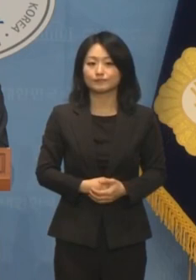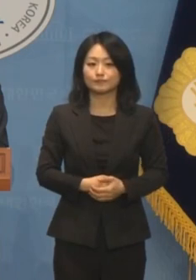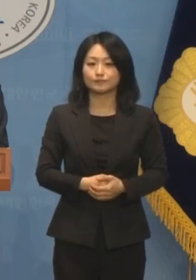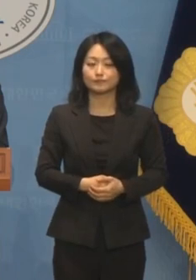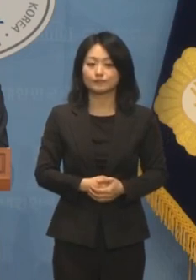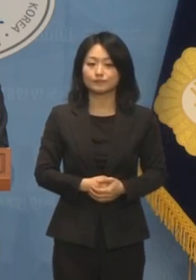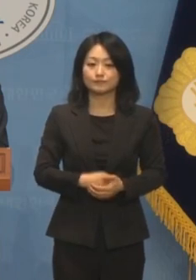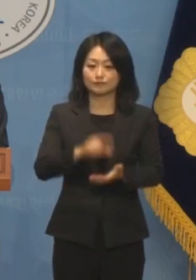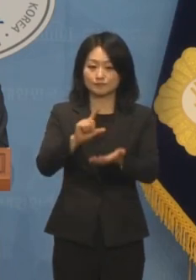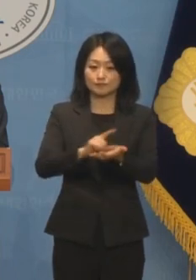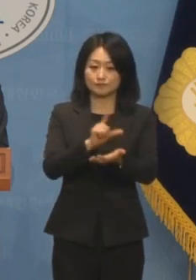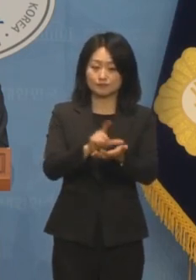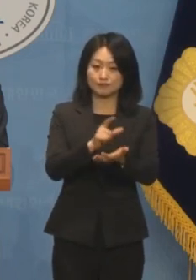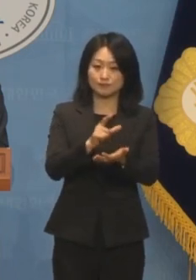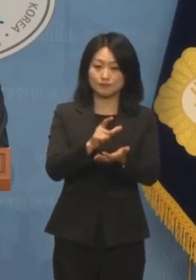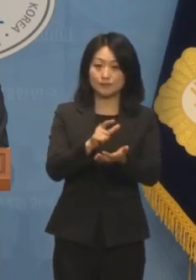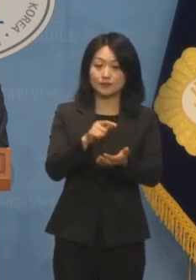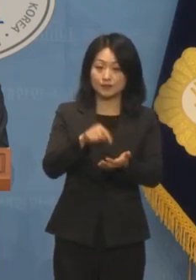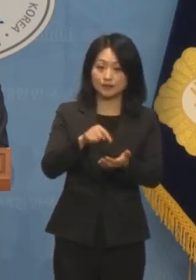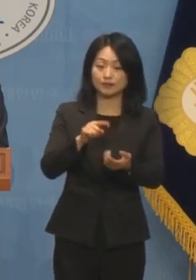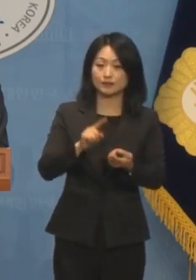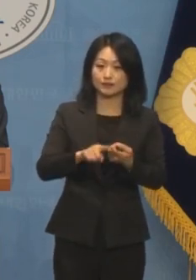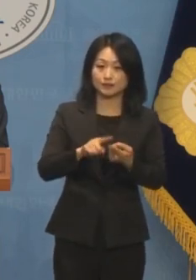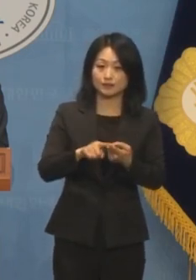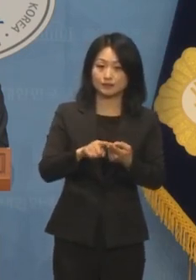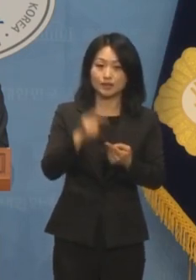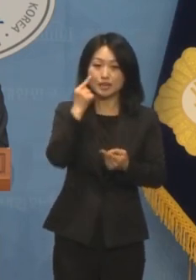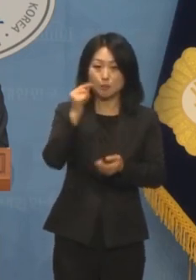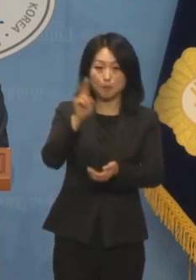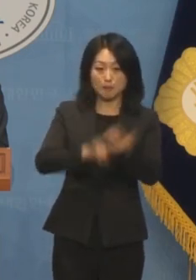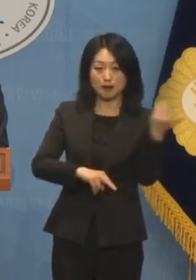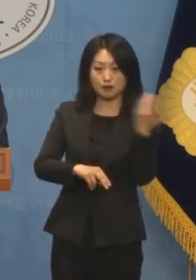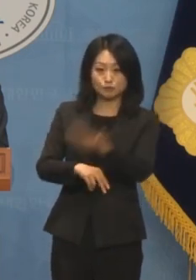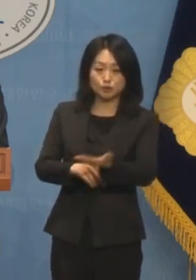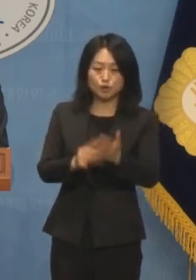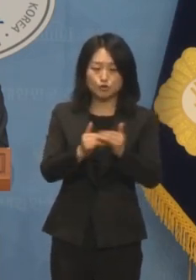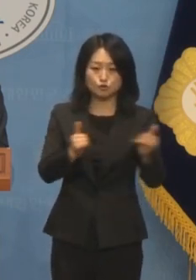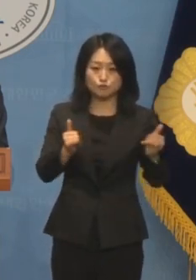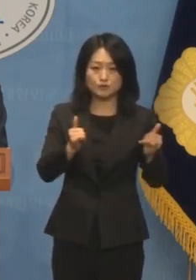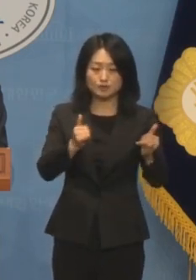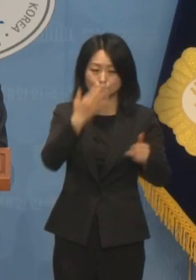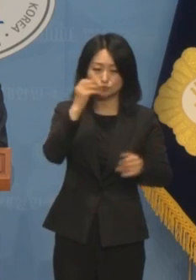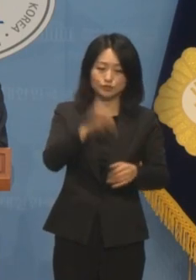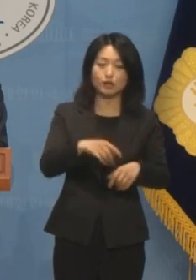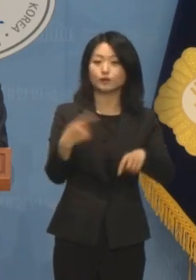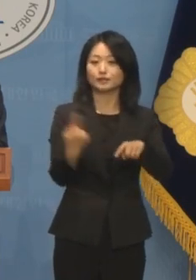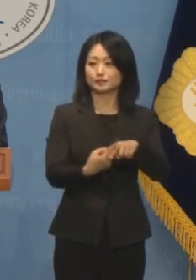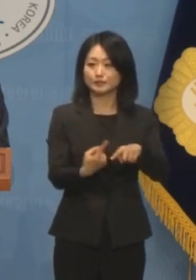그렇지 않고 외국인이 선동인이 말하는 것은 국민을 우롱하는 것입니다.